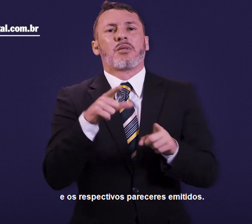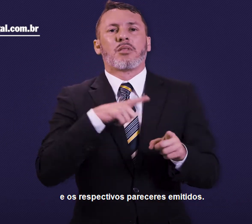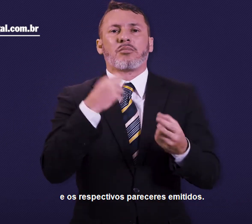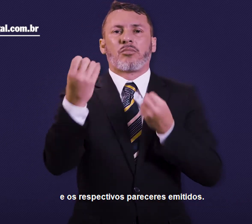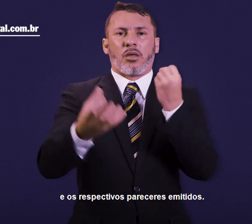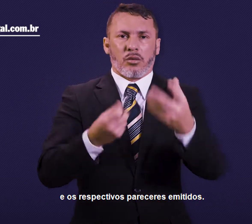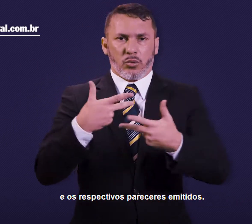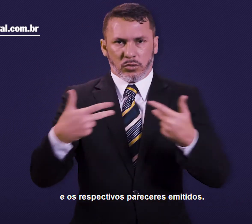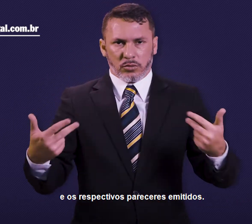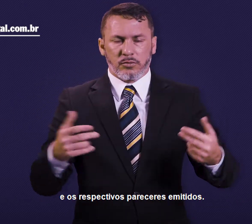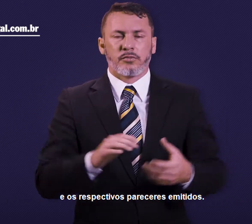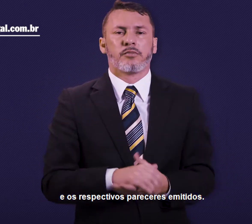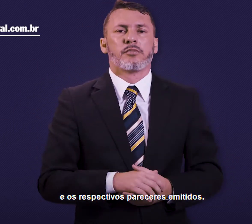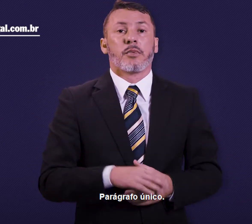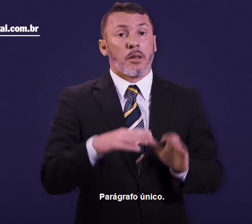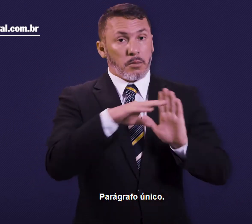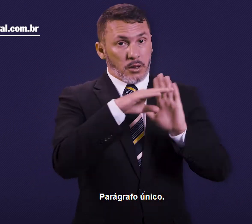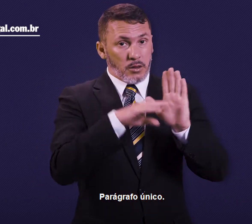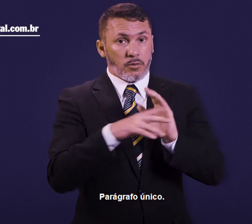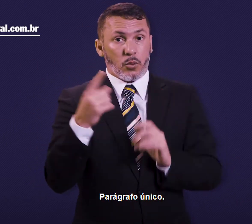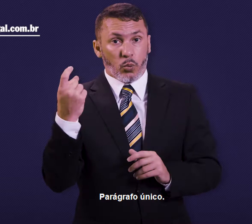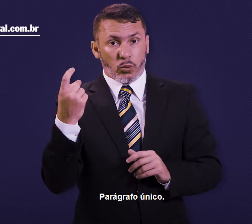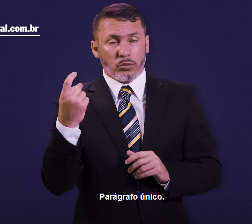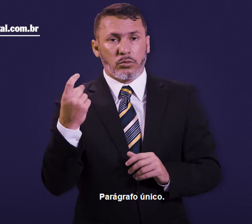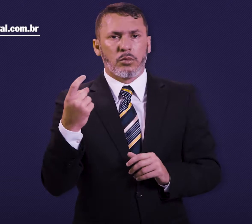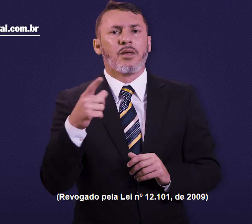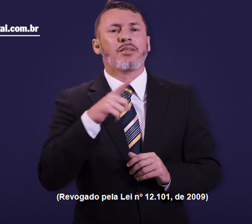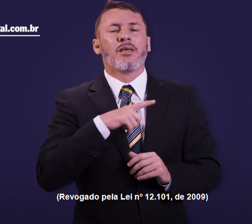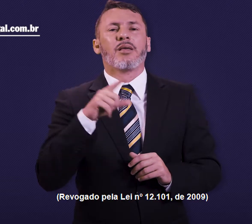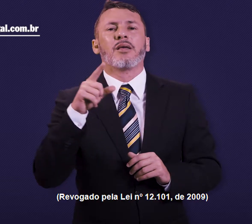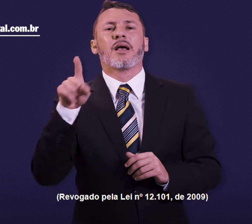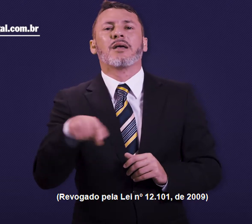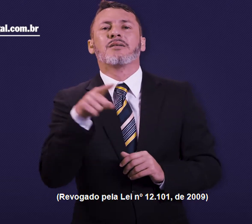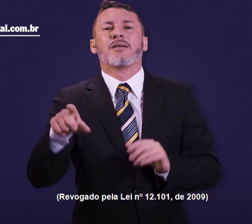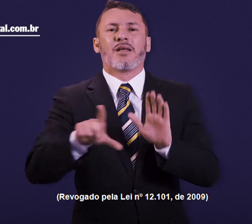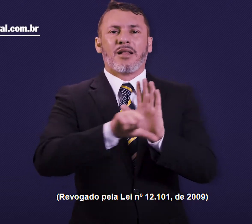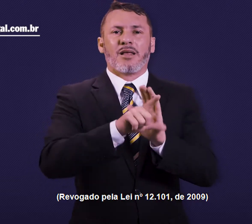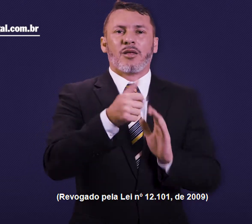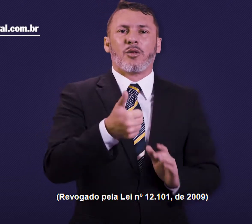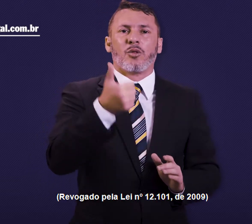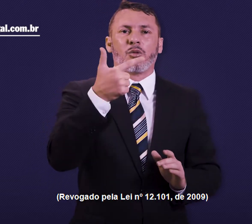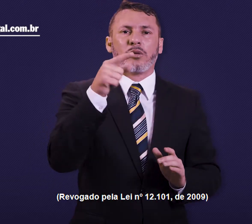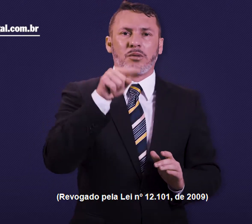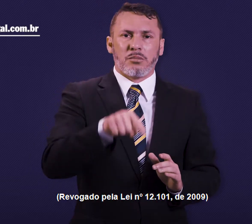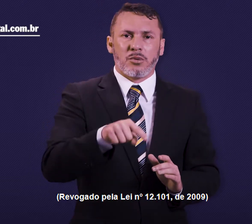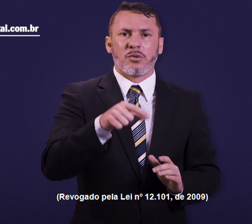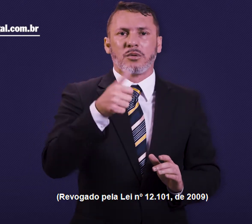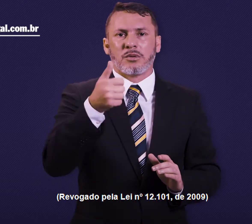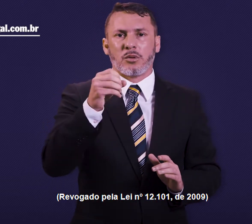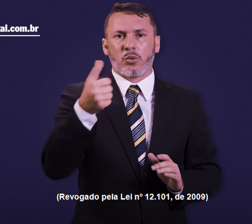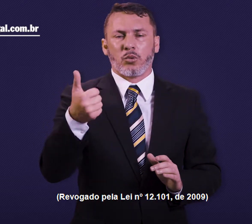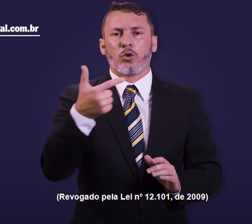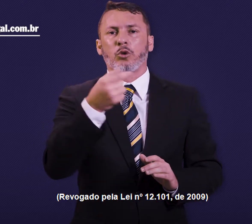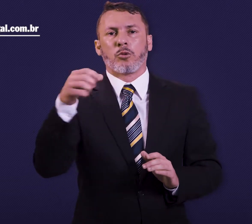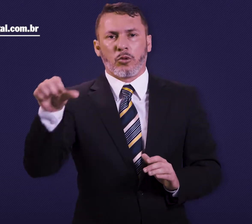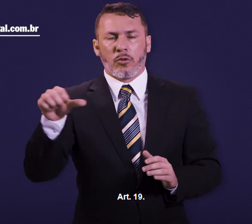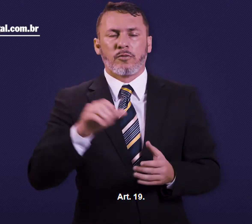respectivos pareceres emitidos. Parágrafo único. Revogado pela Lei nº 12.101 de 2009.